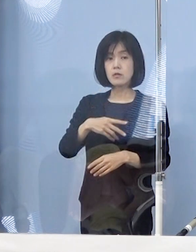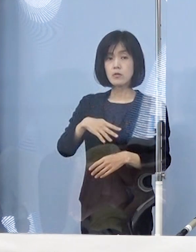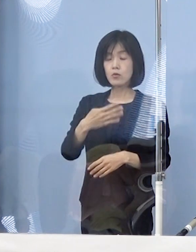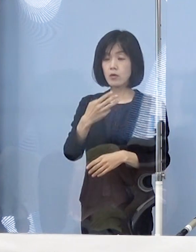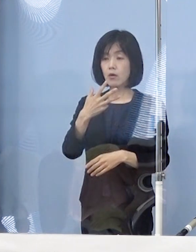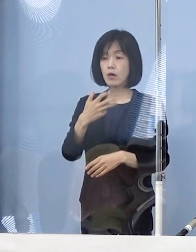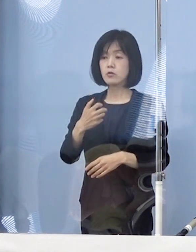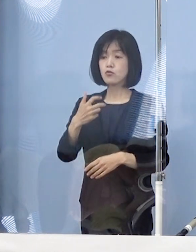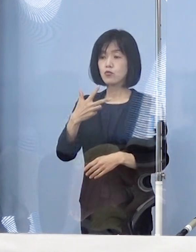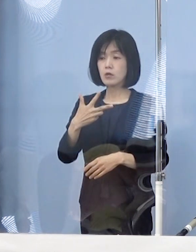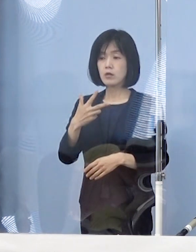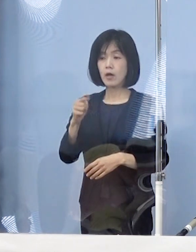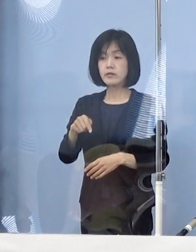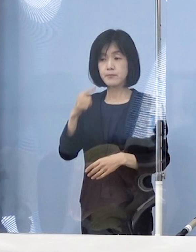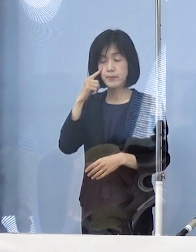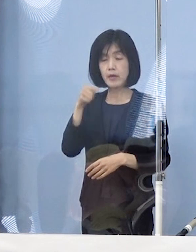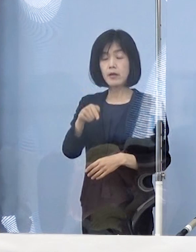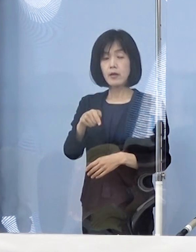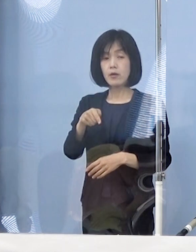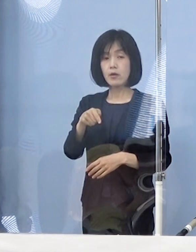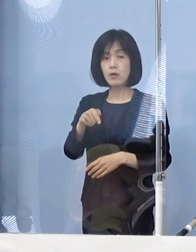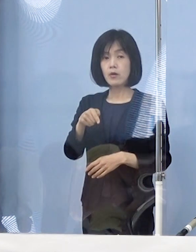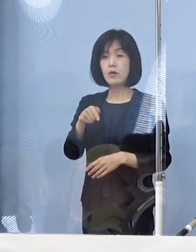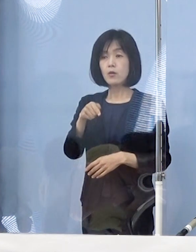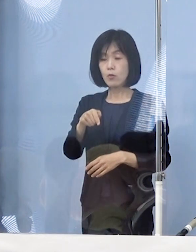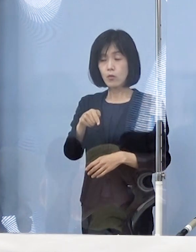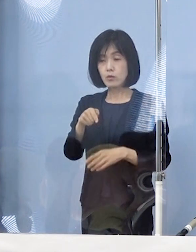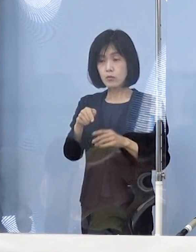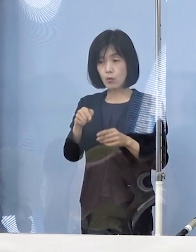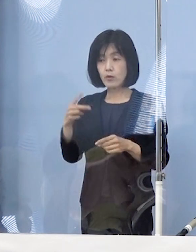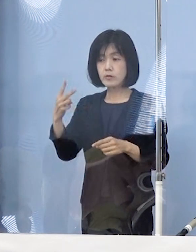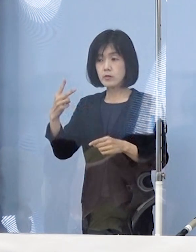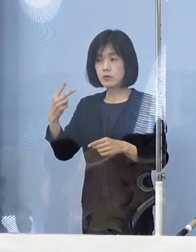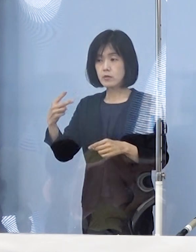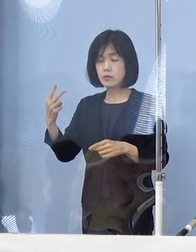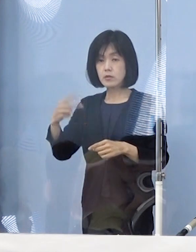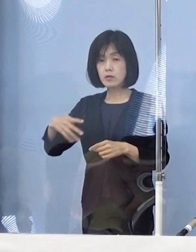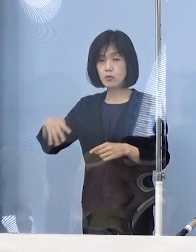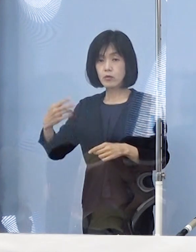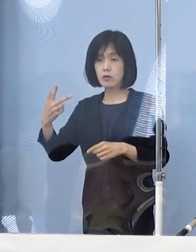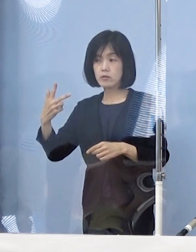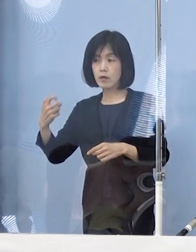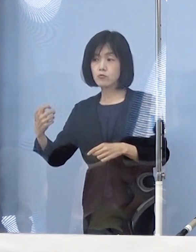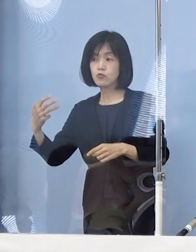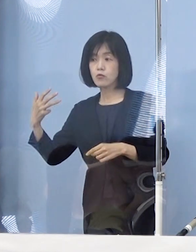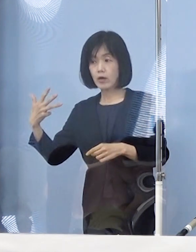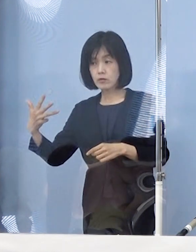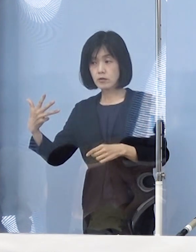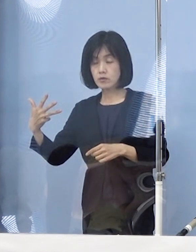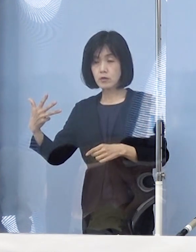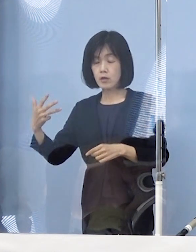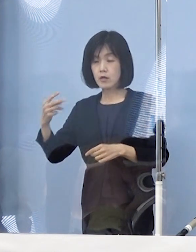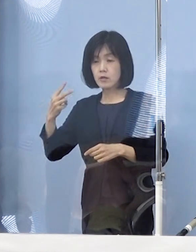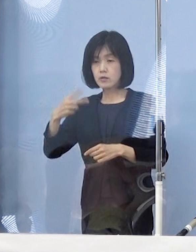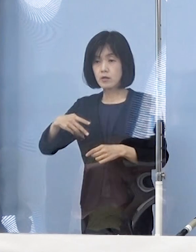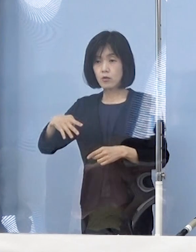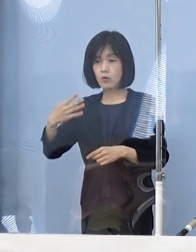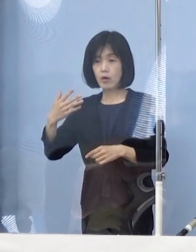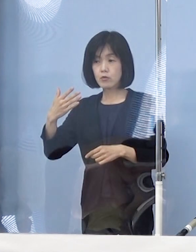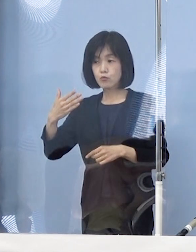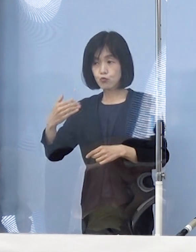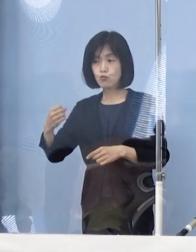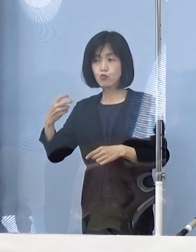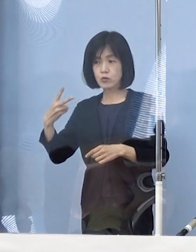2487例目ですね、こちらの方と2478例目、2492